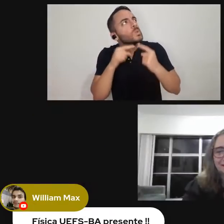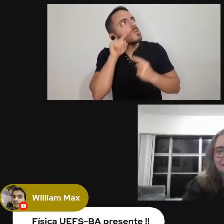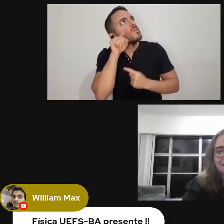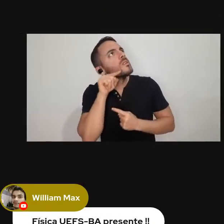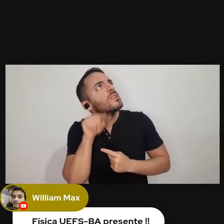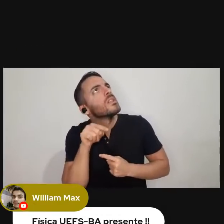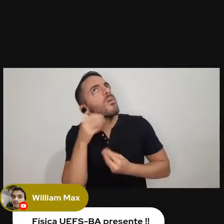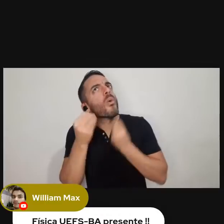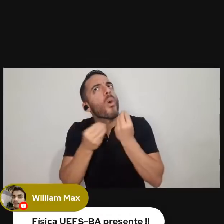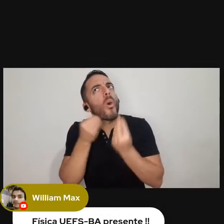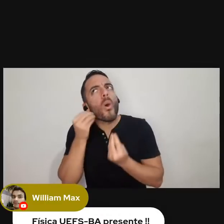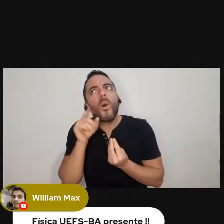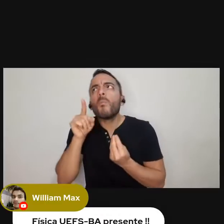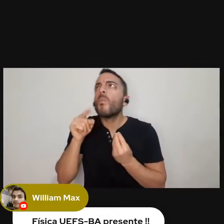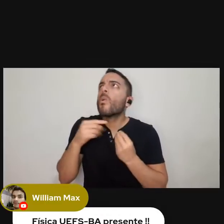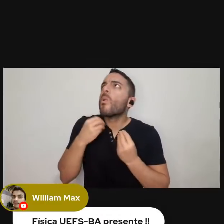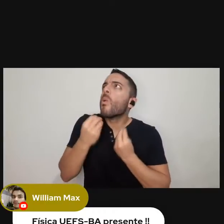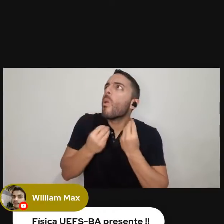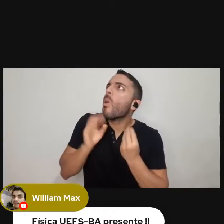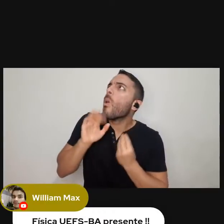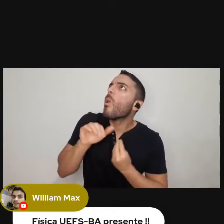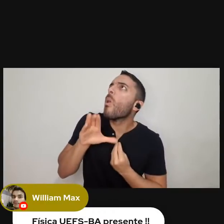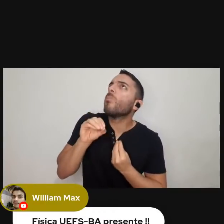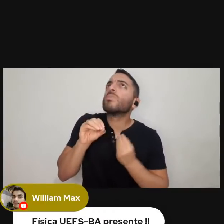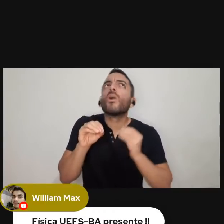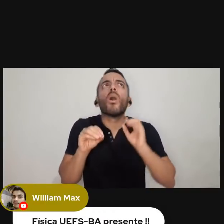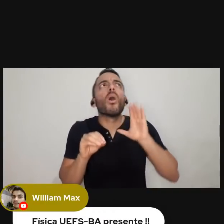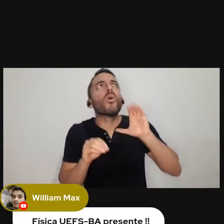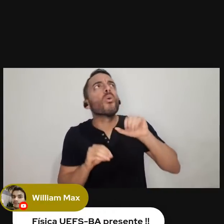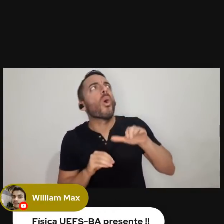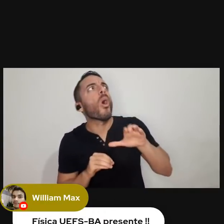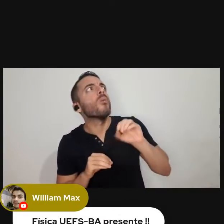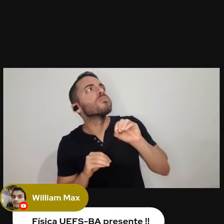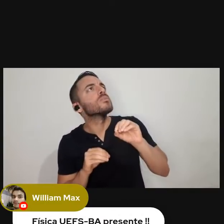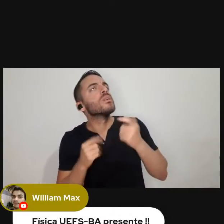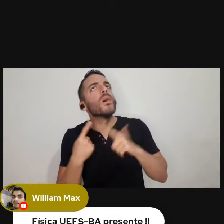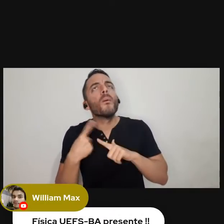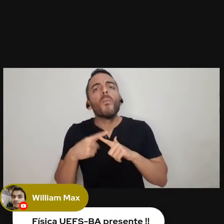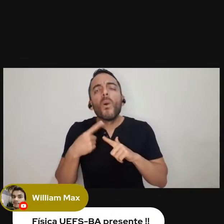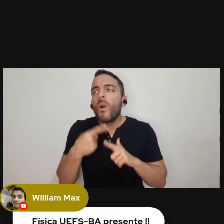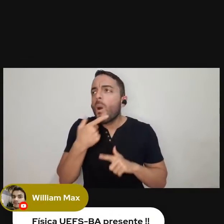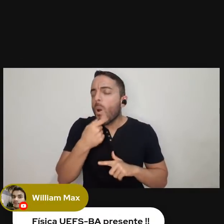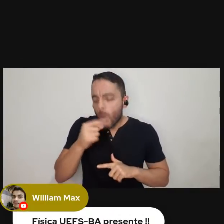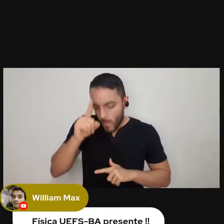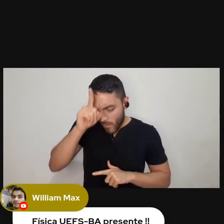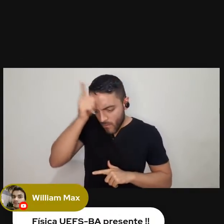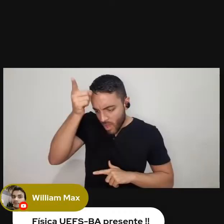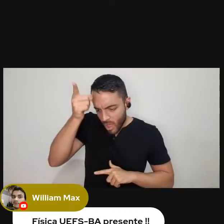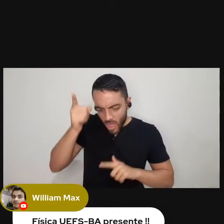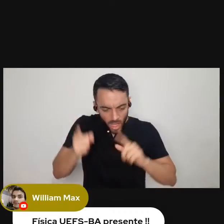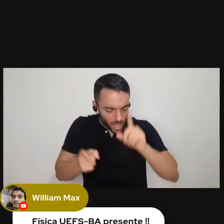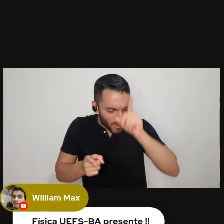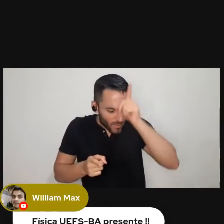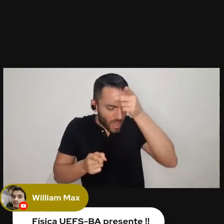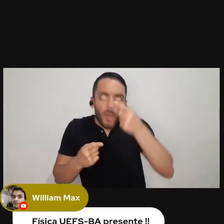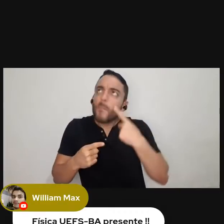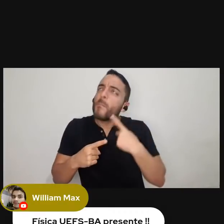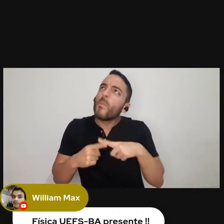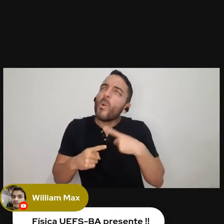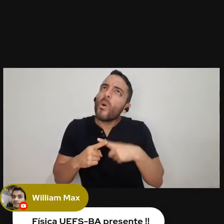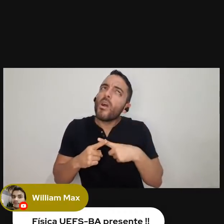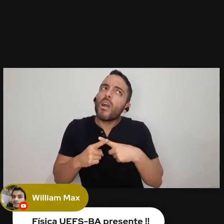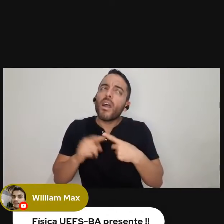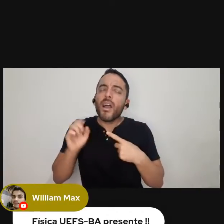os mistérios das invenções, por que que o homem inventa as coisas, por que que o homem inventa as